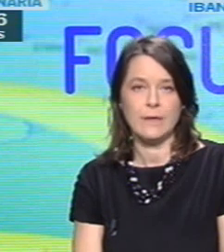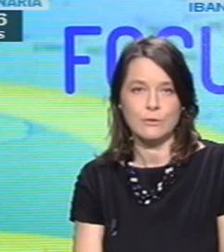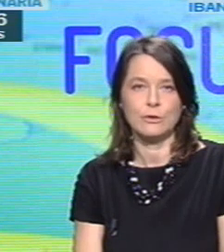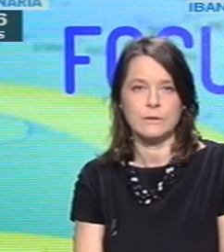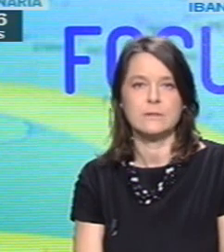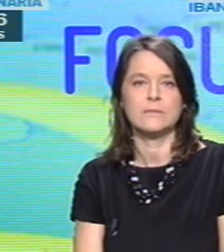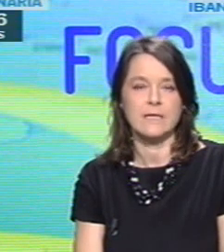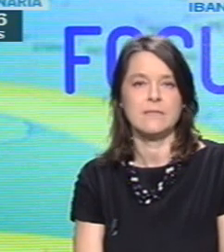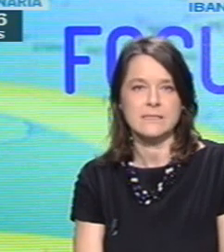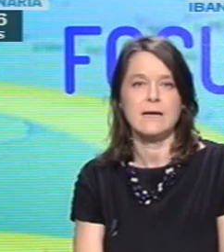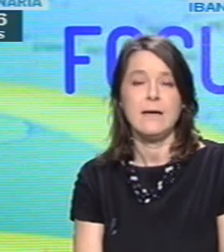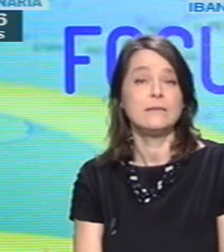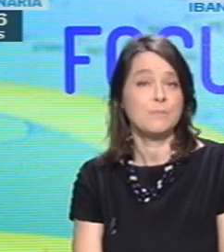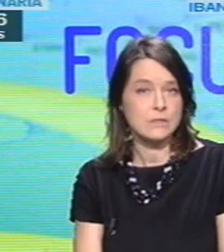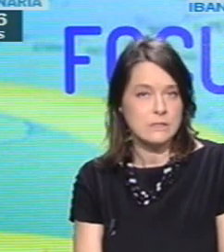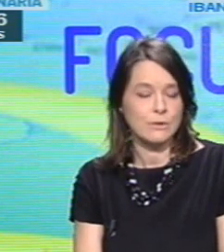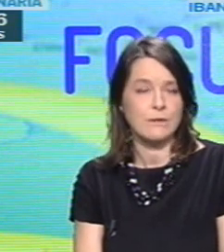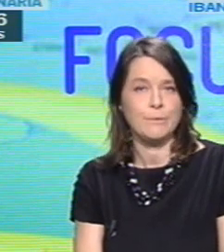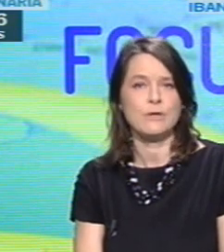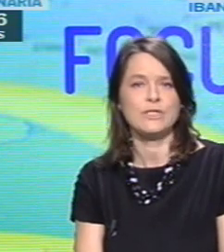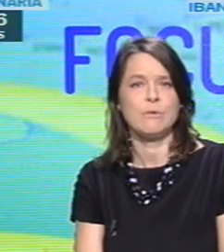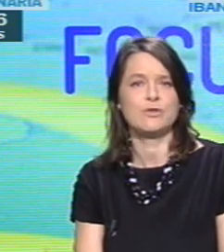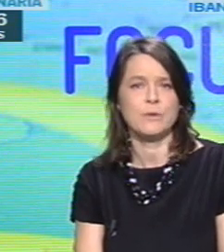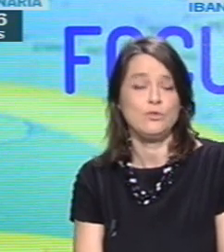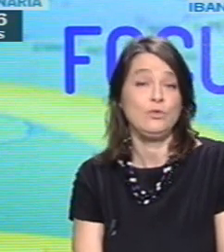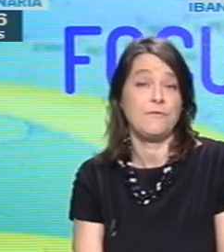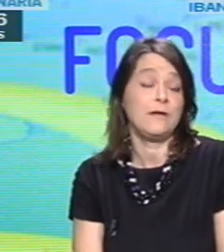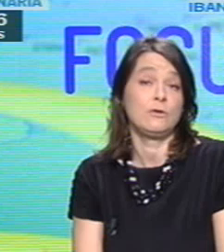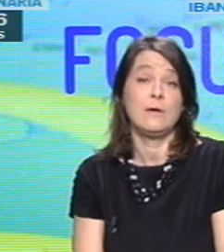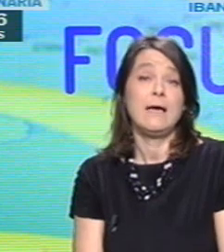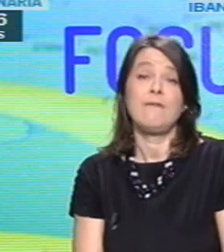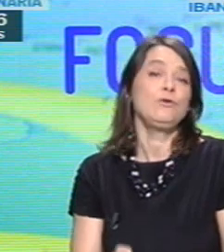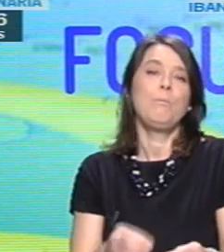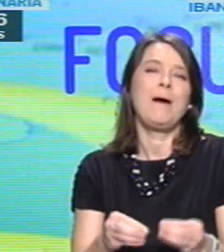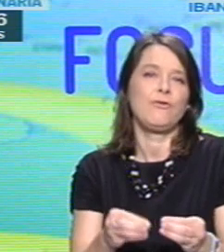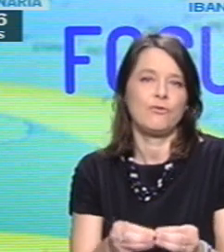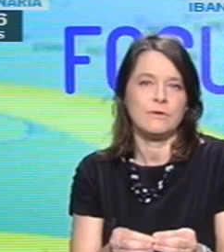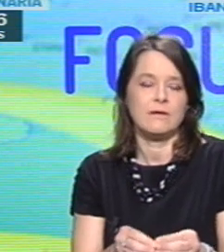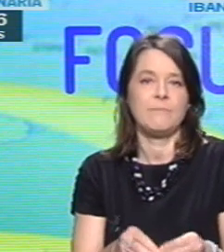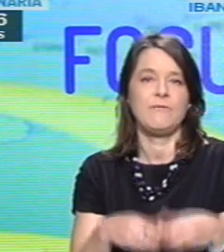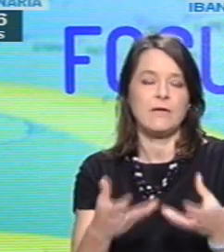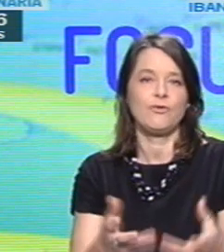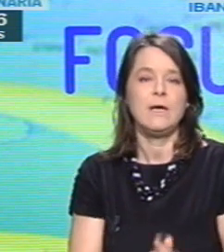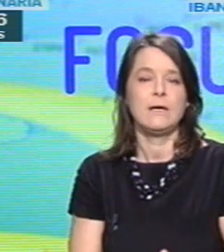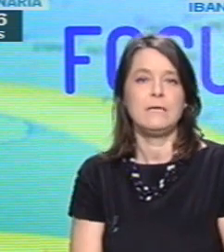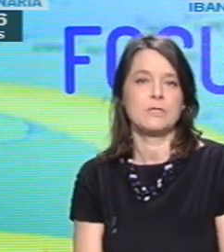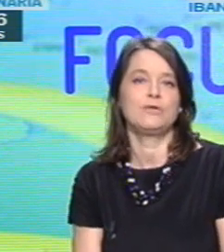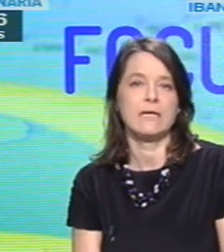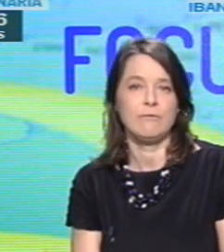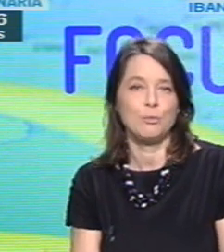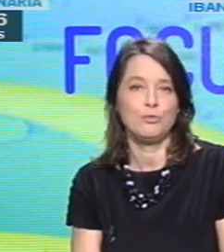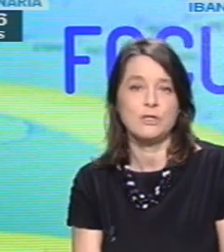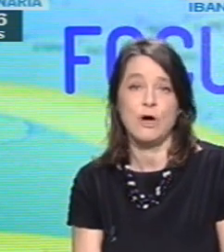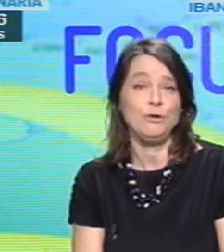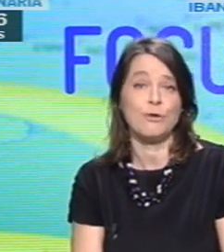questo periodo si è messa a disposizione del prossimo, ma soprattutto ha fatto un passo verso le persone